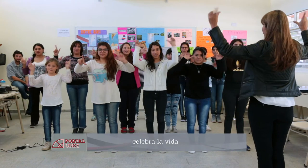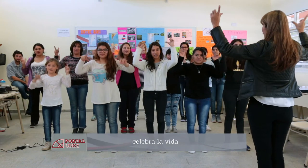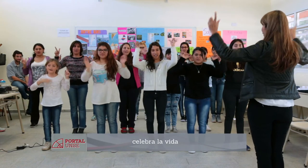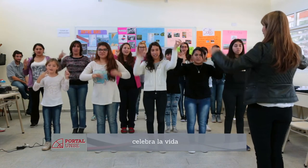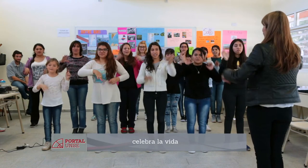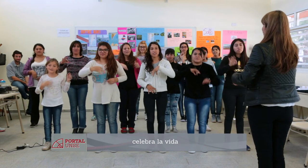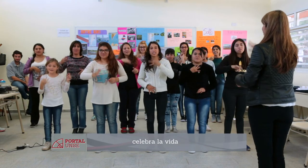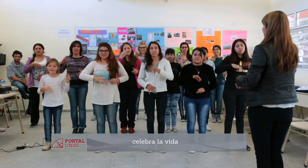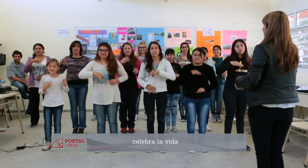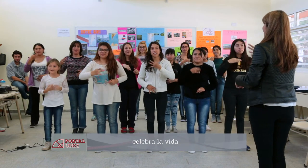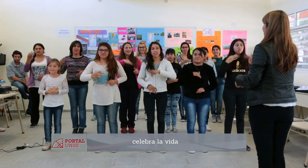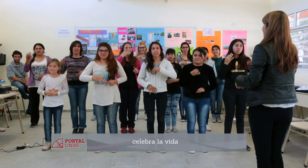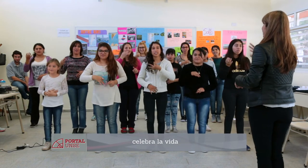celebra la vida.